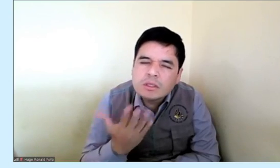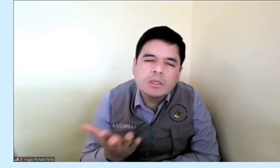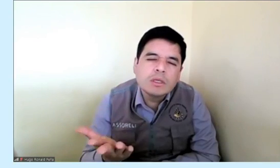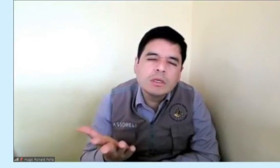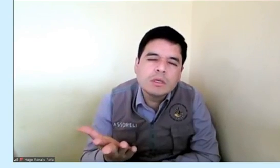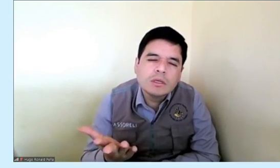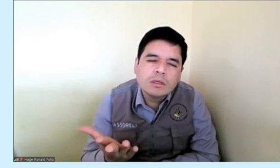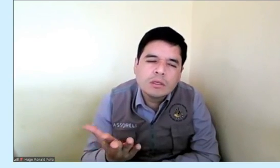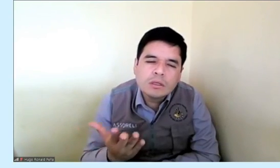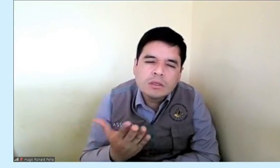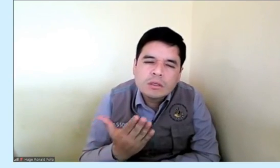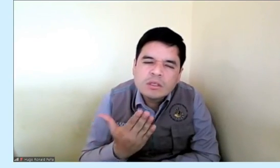¿Quién?